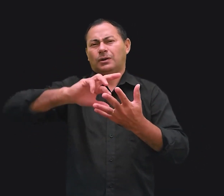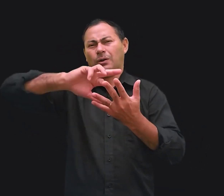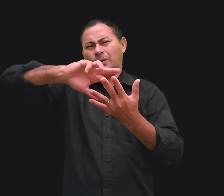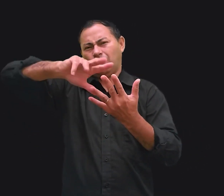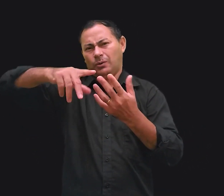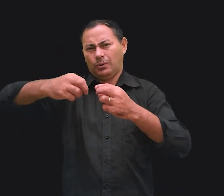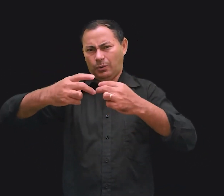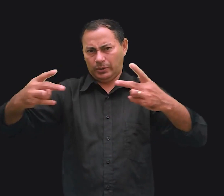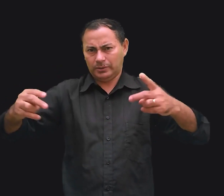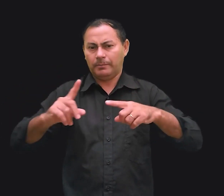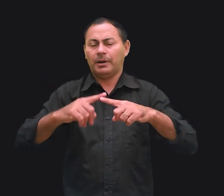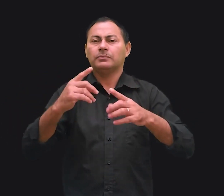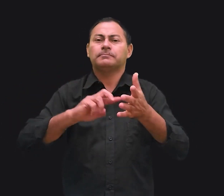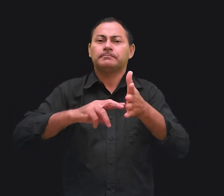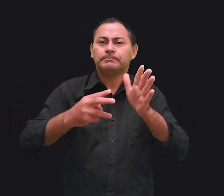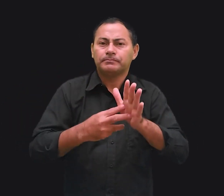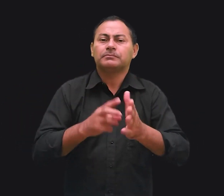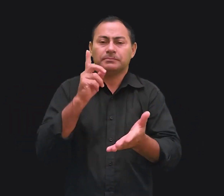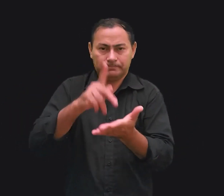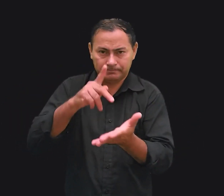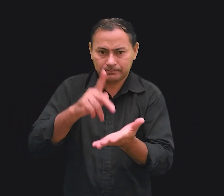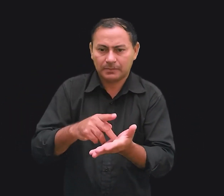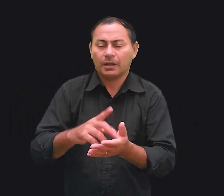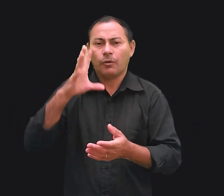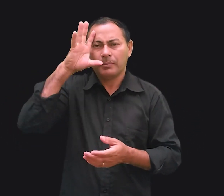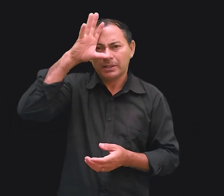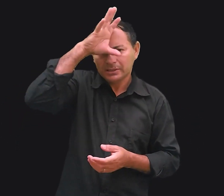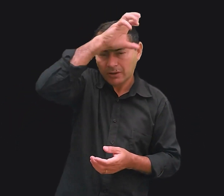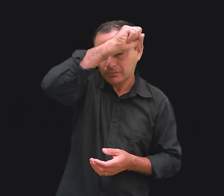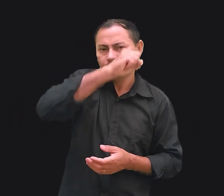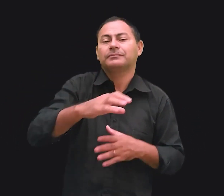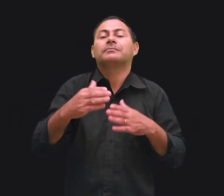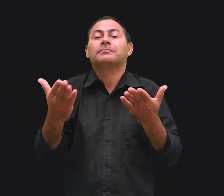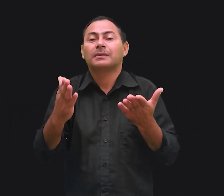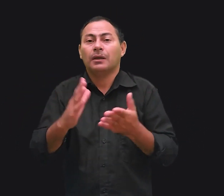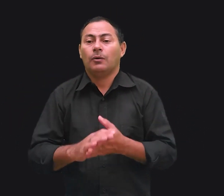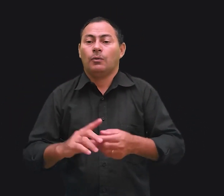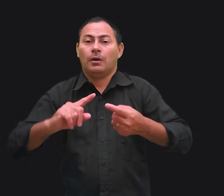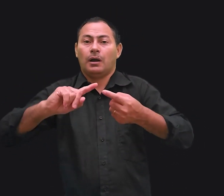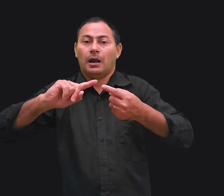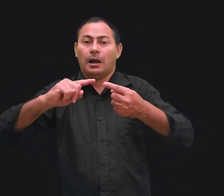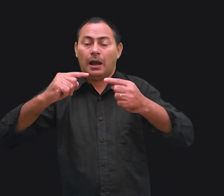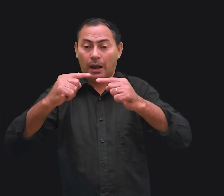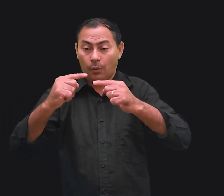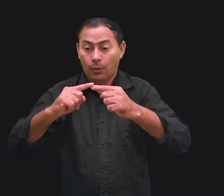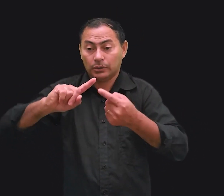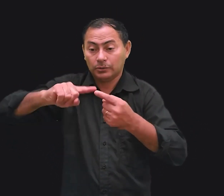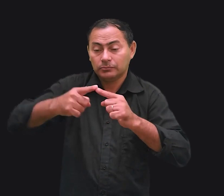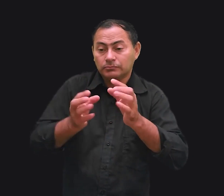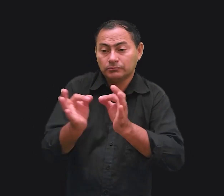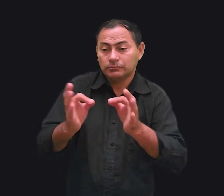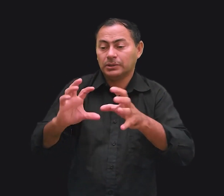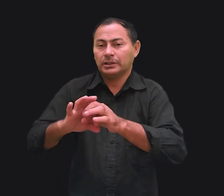em tantas coisas. Mas o que significa mesmo compreensão? Um acordo mútuo que